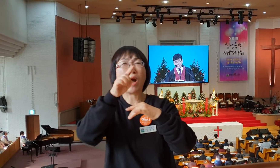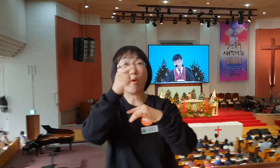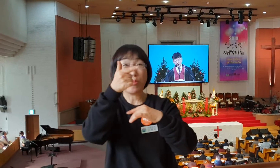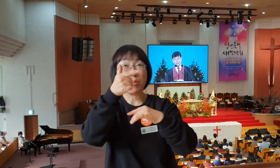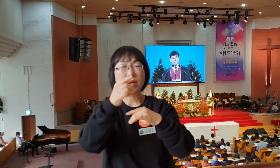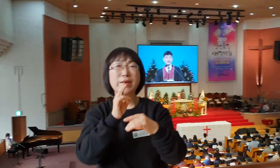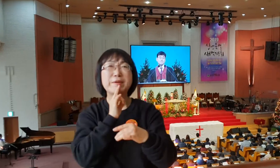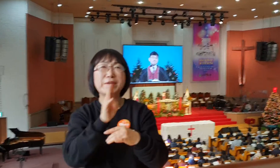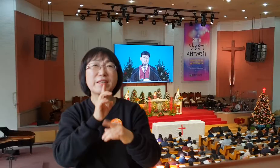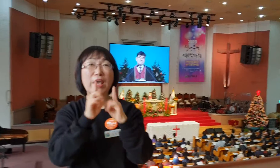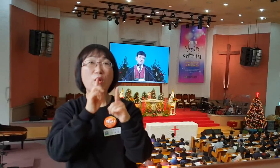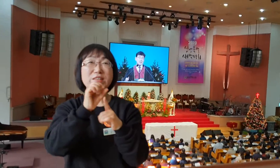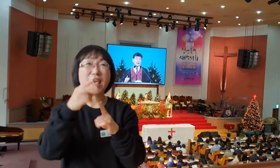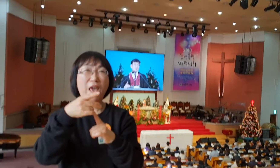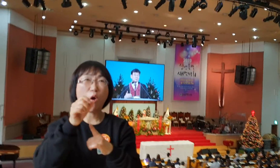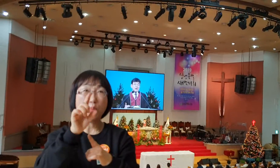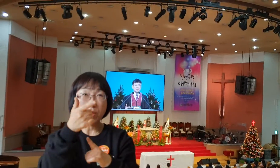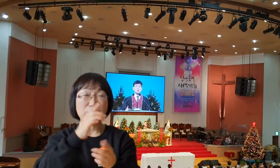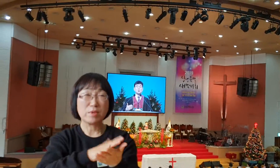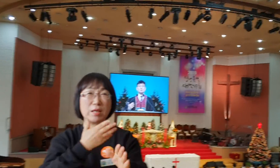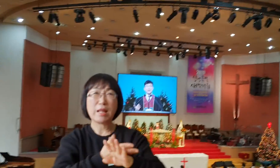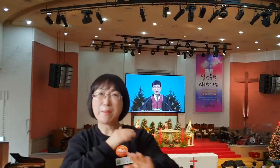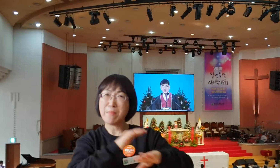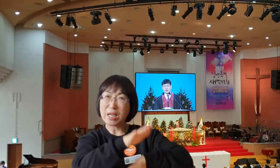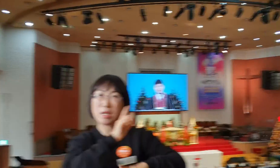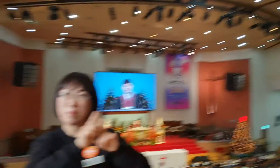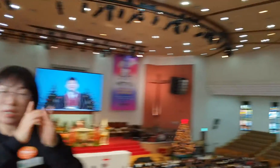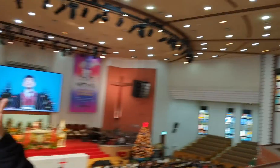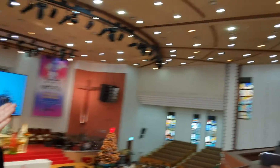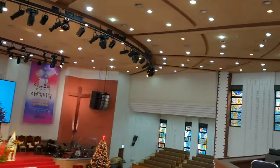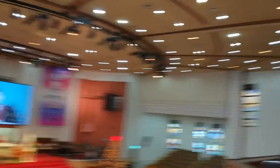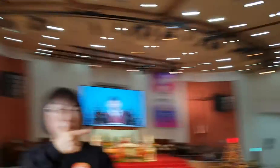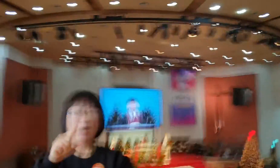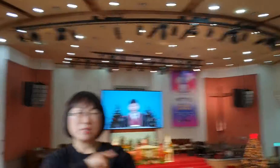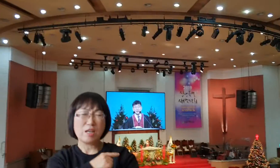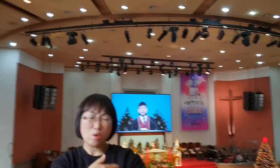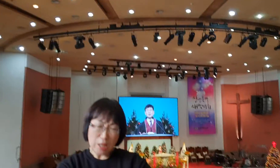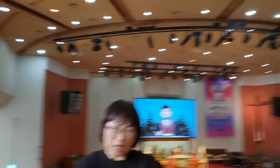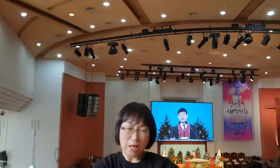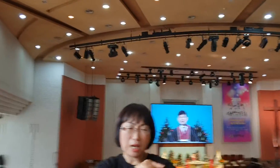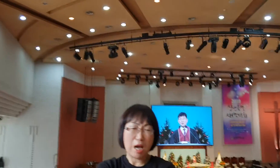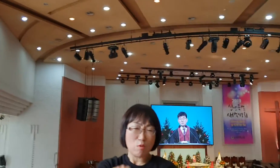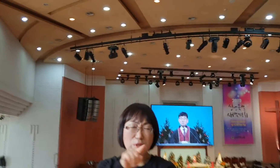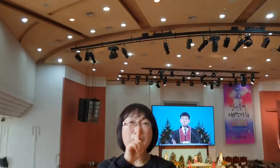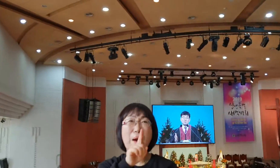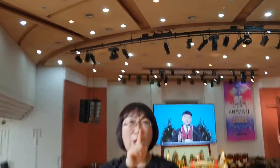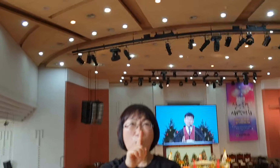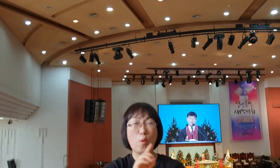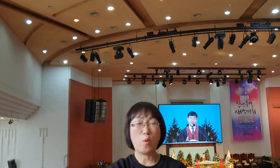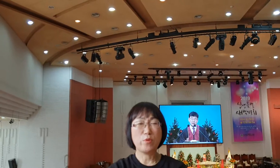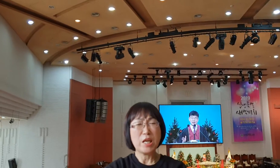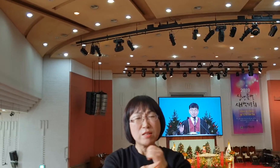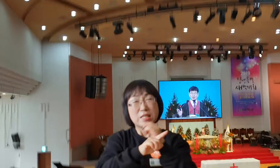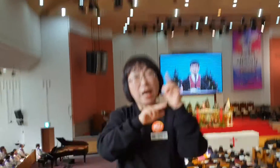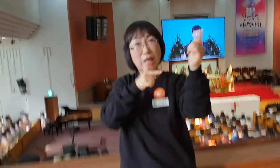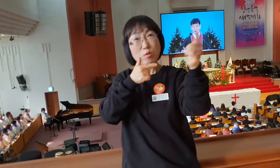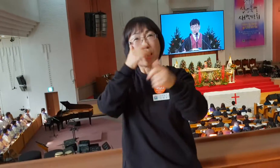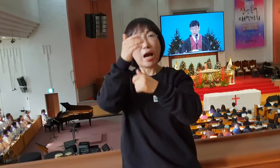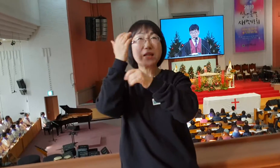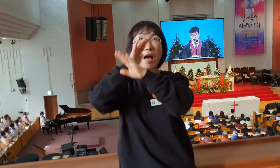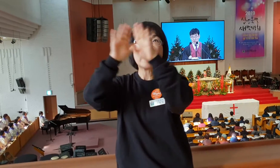예언이랍니다 다른 방식으로 말하기 시작합니다 가장 연약함 가운데 말하고 내 뜻이 아니라